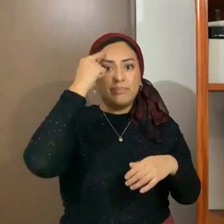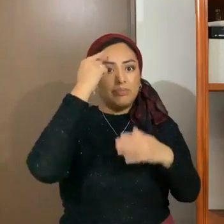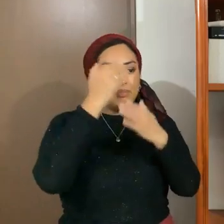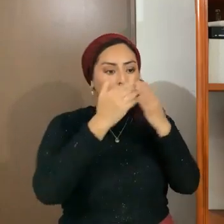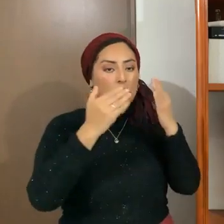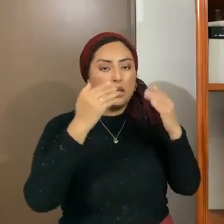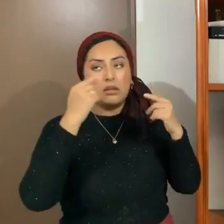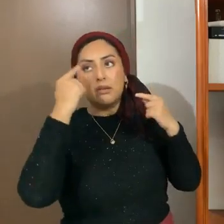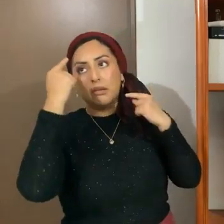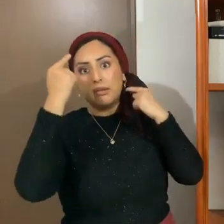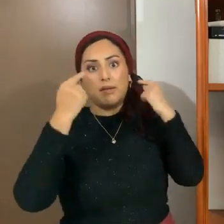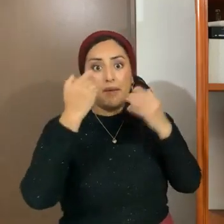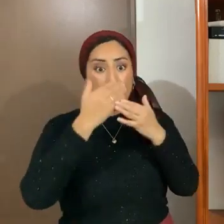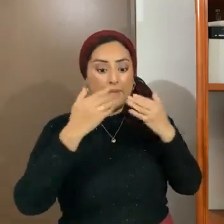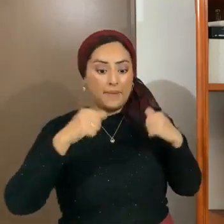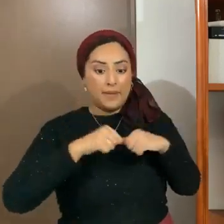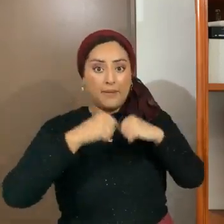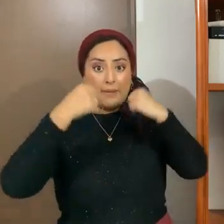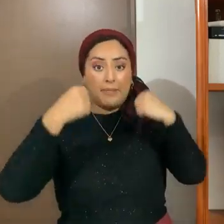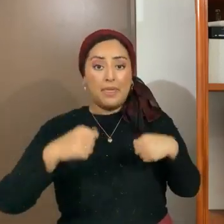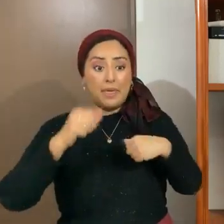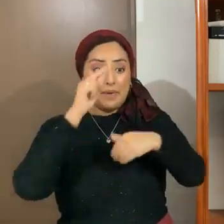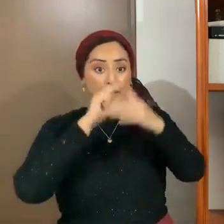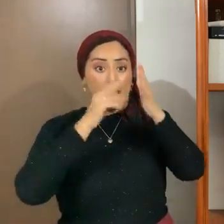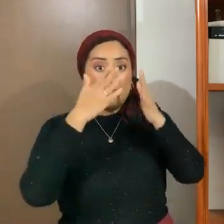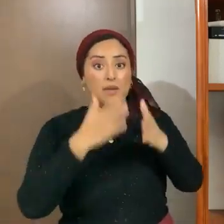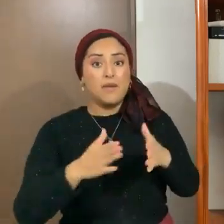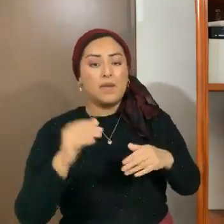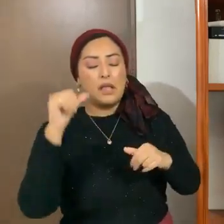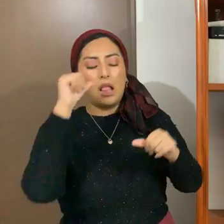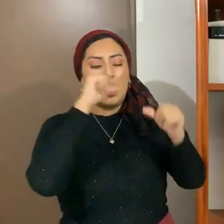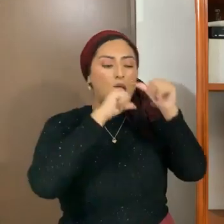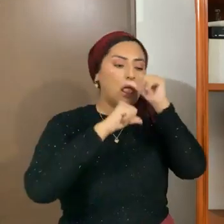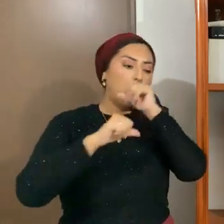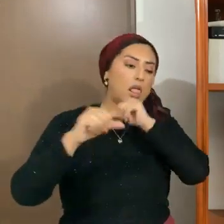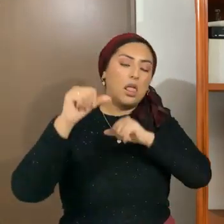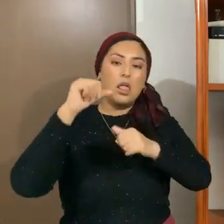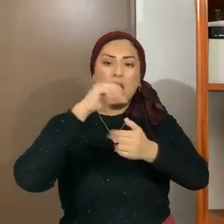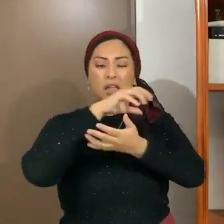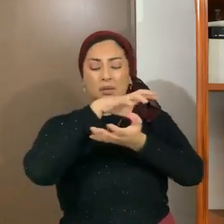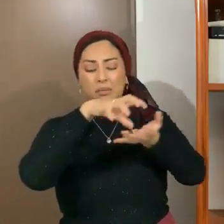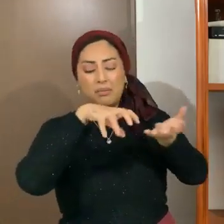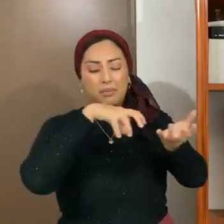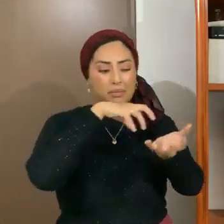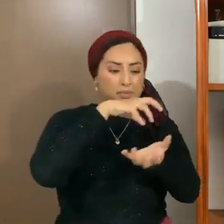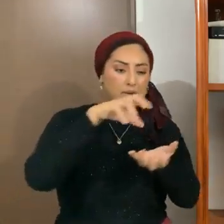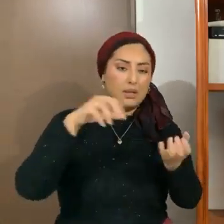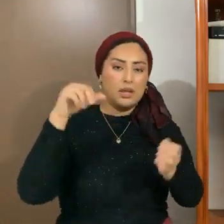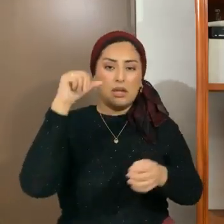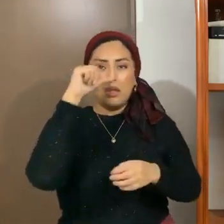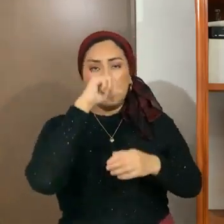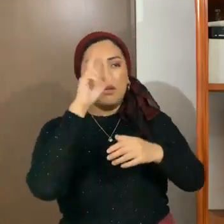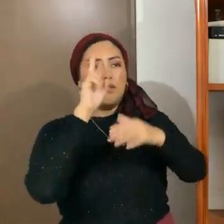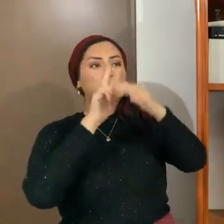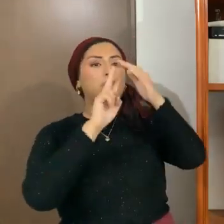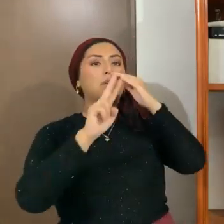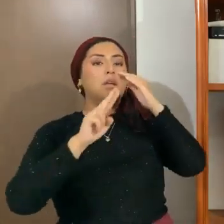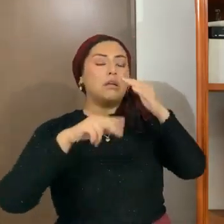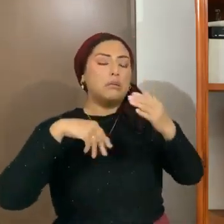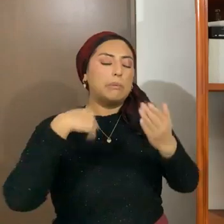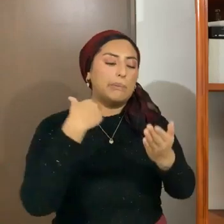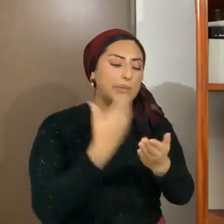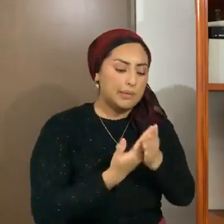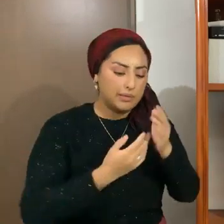y el profeta erraron con sidra, fueron trastornados por el vino, se aturdieron con la sidra, erraron en la visión, tropezaron en el